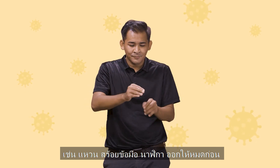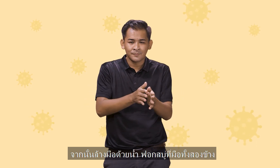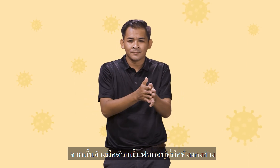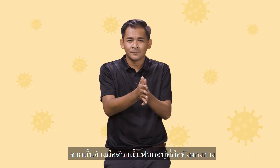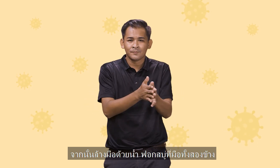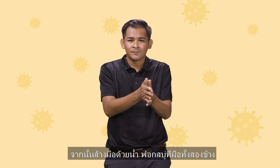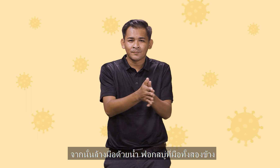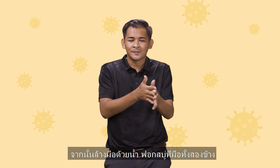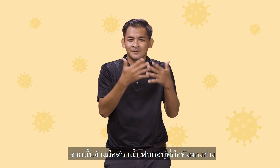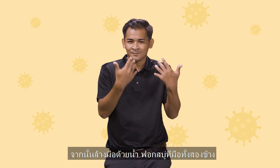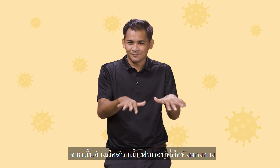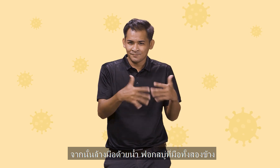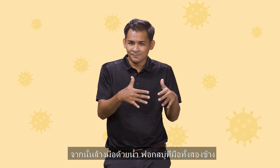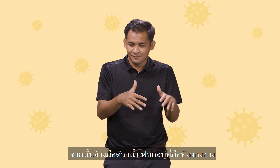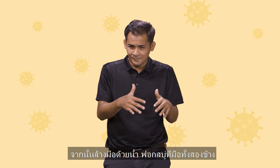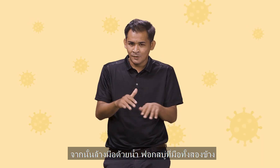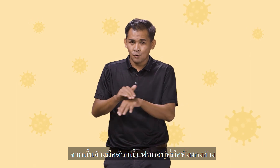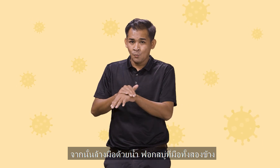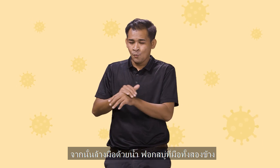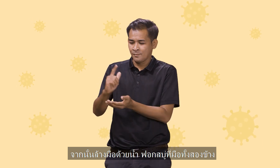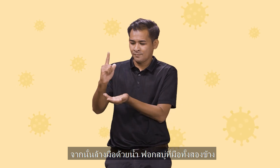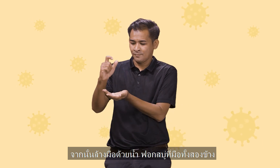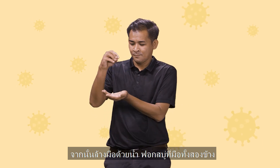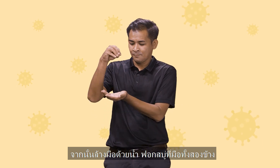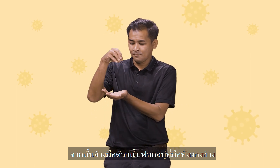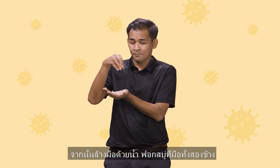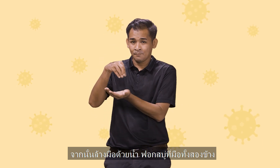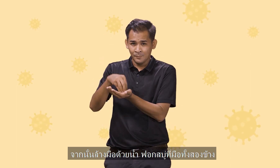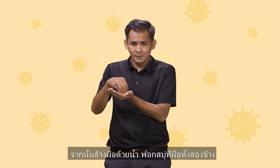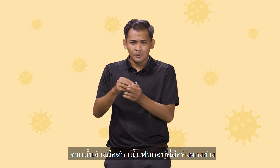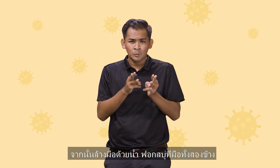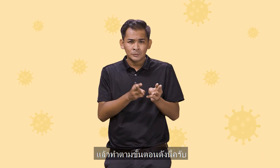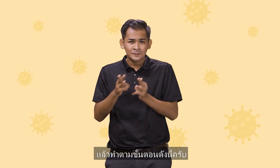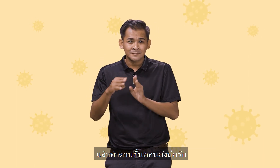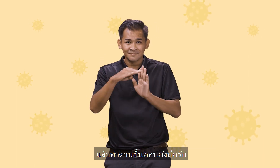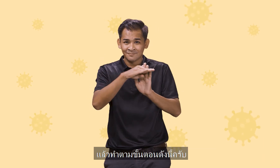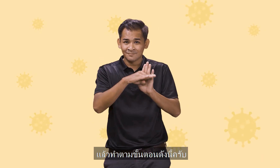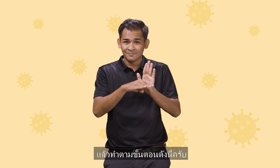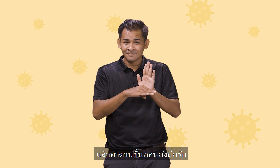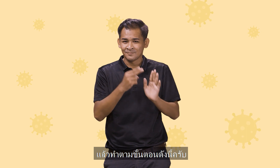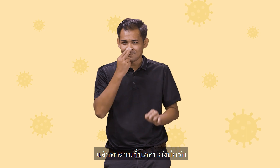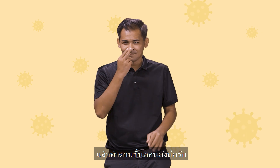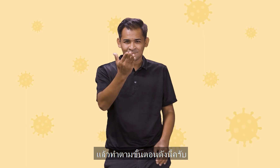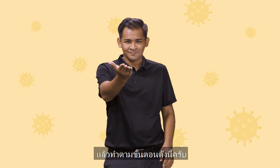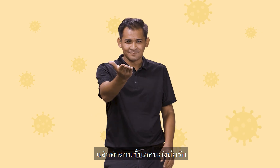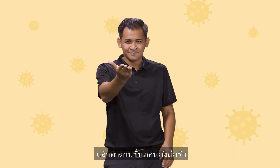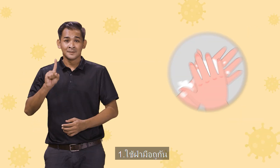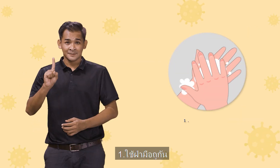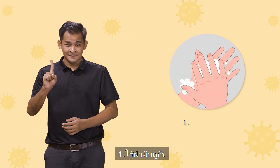ากนั้นล้างมือด้วยน้ำฟอกสบู่ที่มือทั้งสองข้างแล้วทำตามขั้นตอนดังนี้ครับ 1.